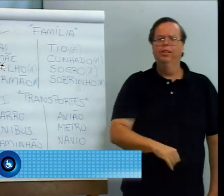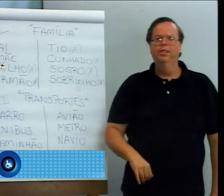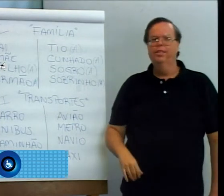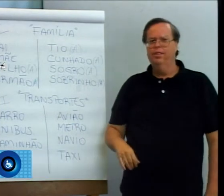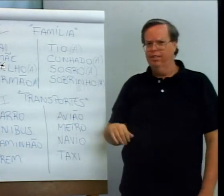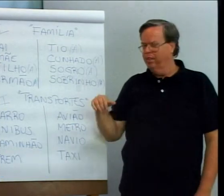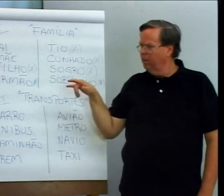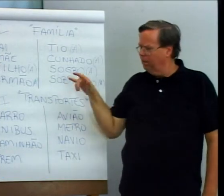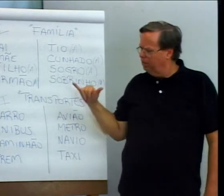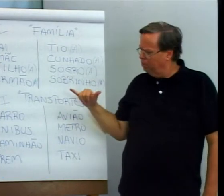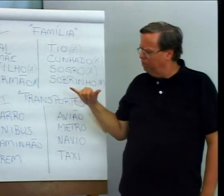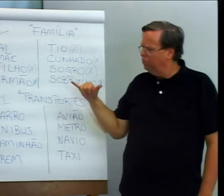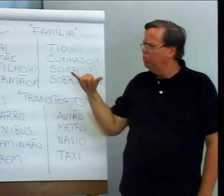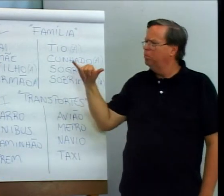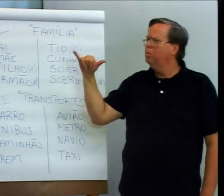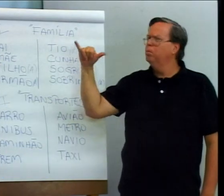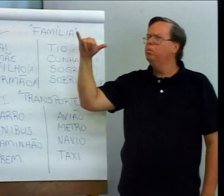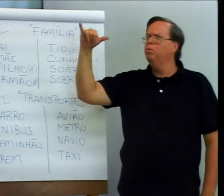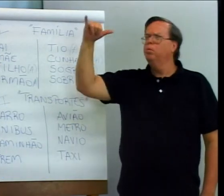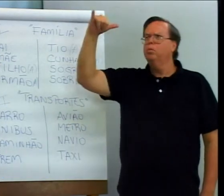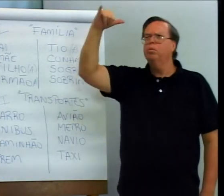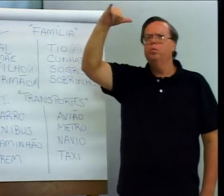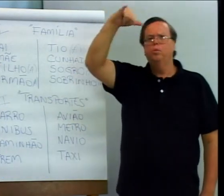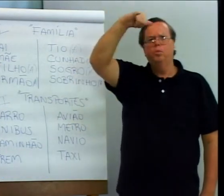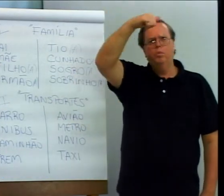Avião. Esse é o sinal de avião.